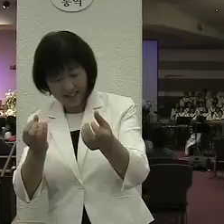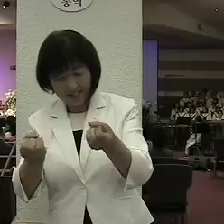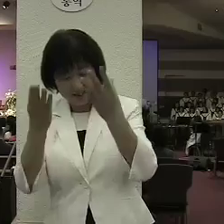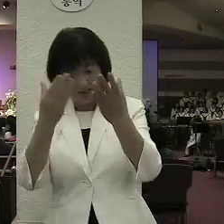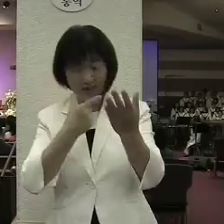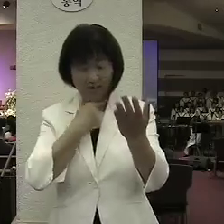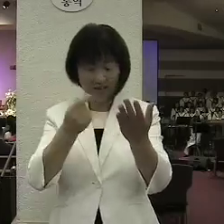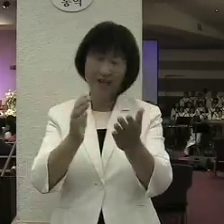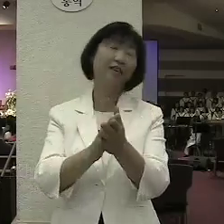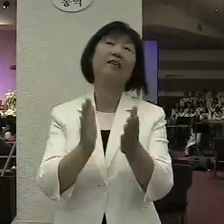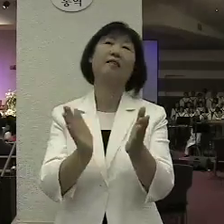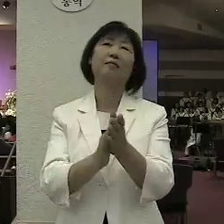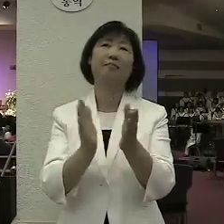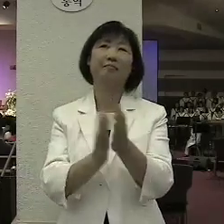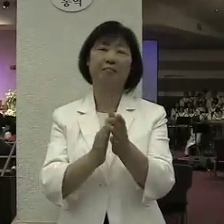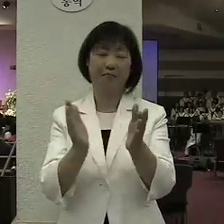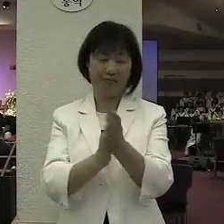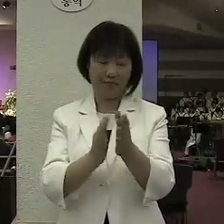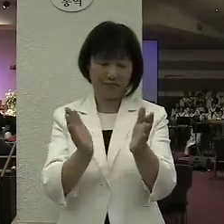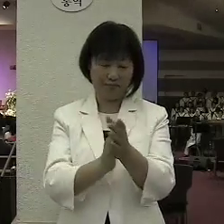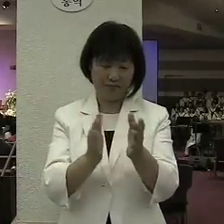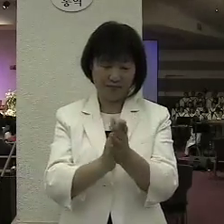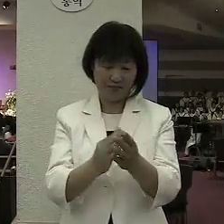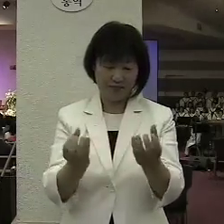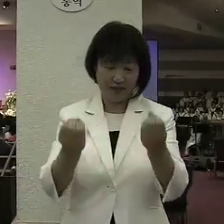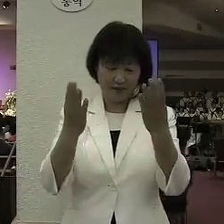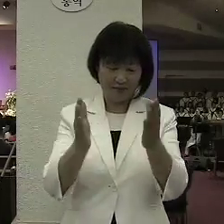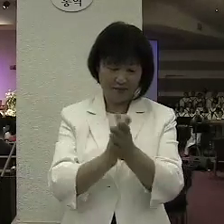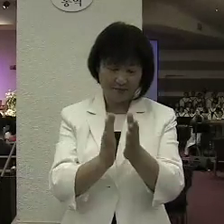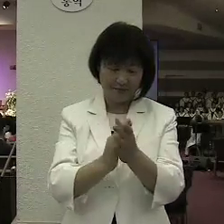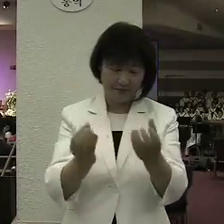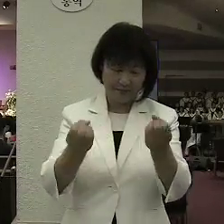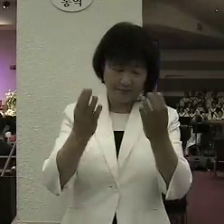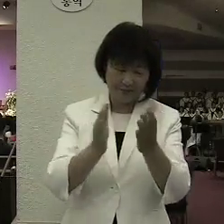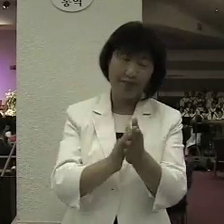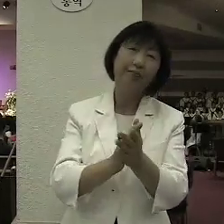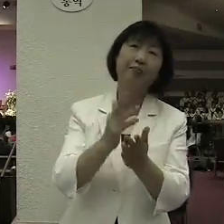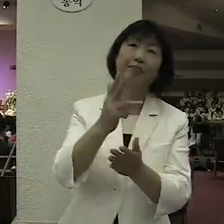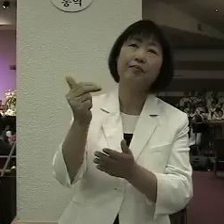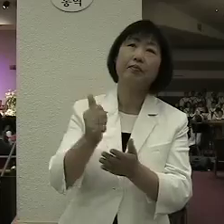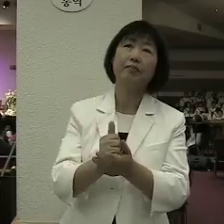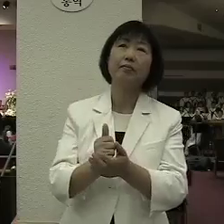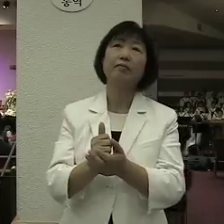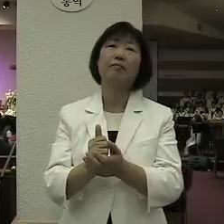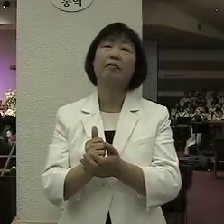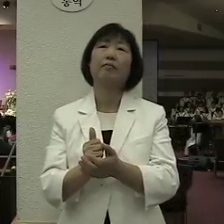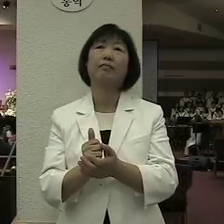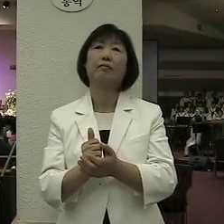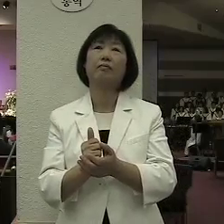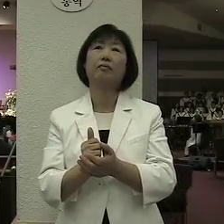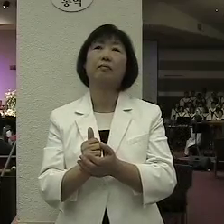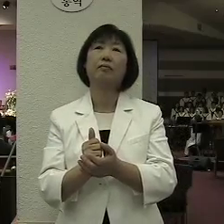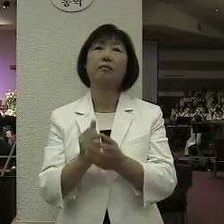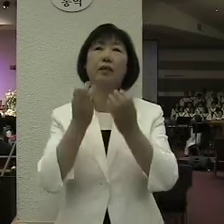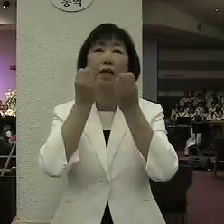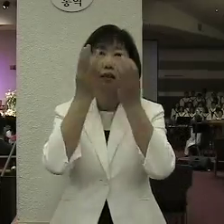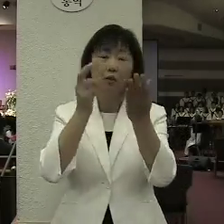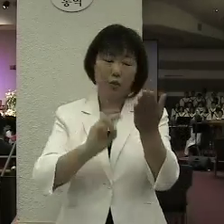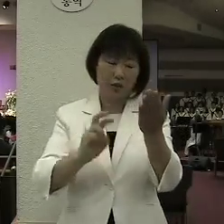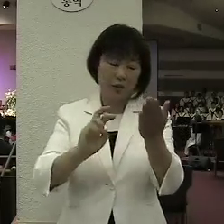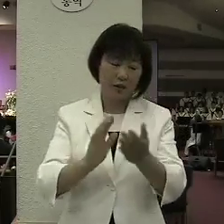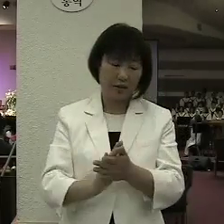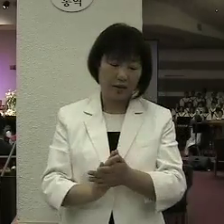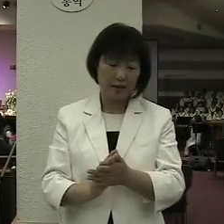무언가는 미쳐야 됩니다. 여러분 예수님께 안 미치면요 비리한테 미칠 수도 있고 꽃보다 남자들한테 미칠 수도 있고요.